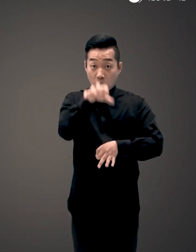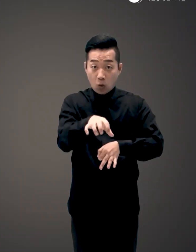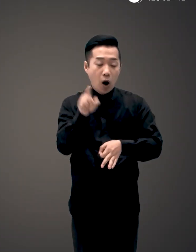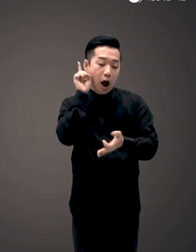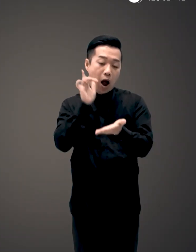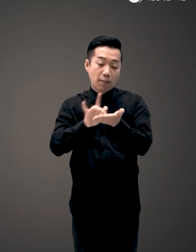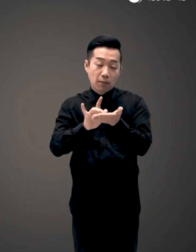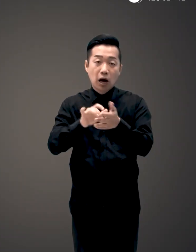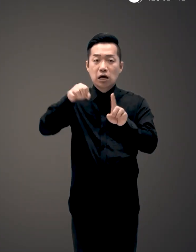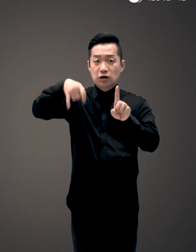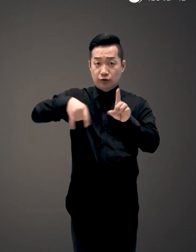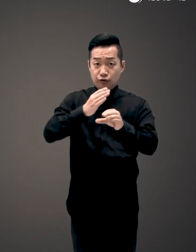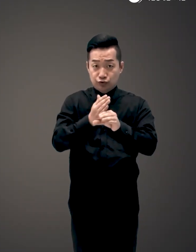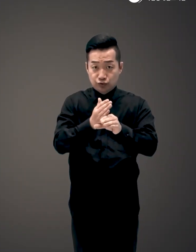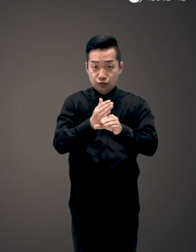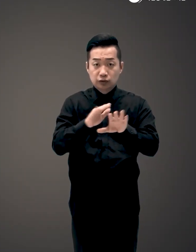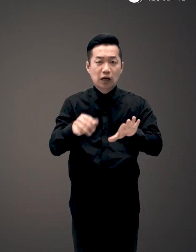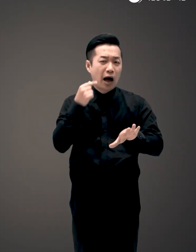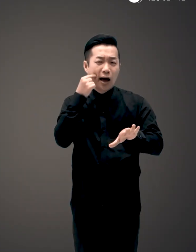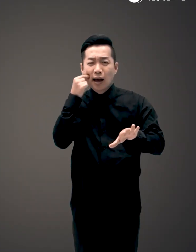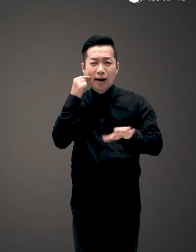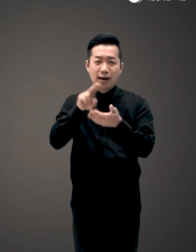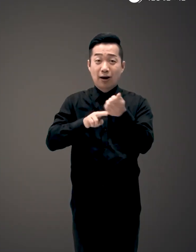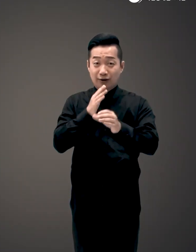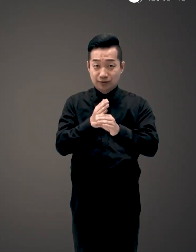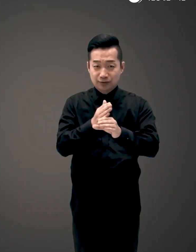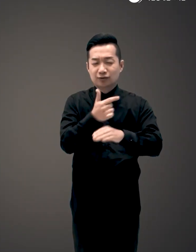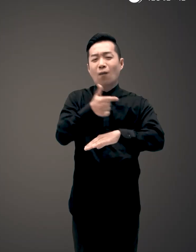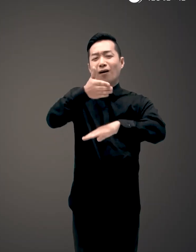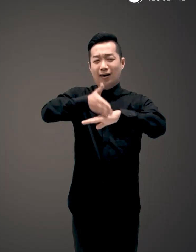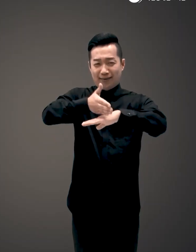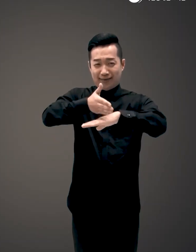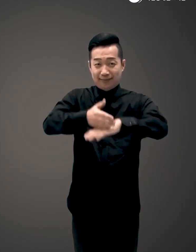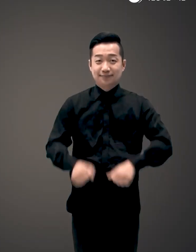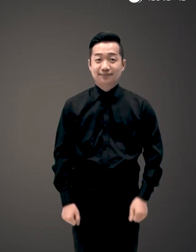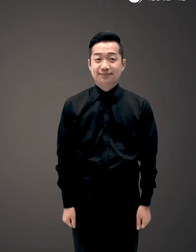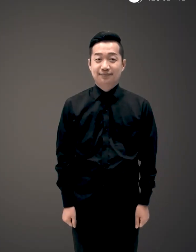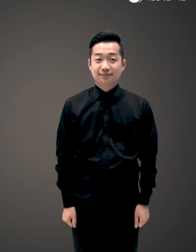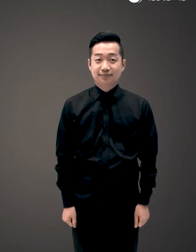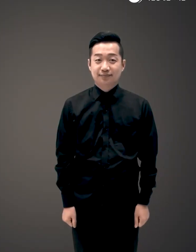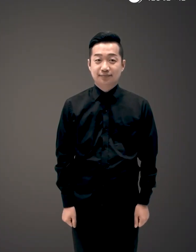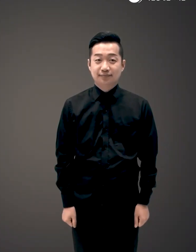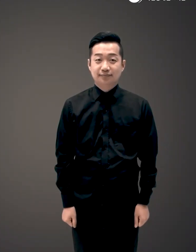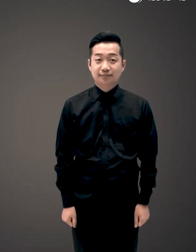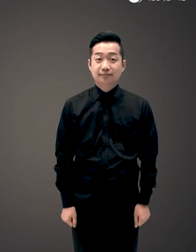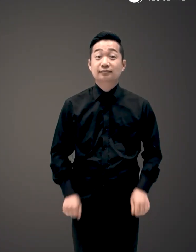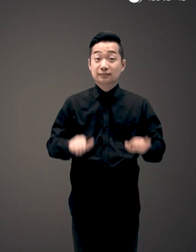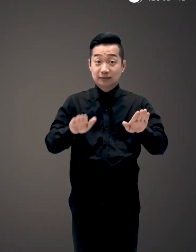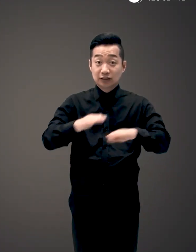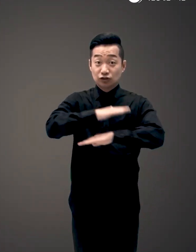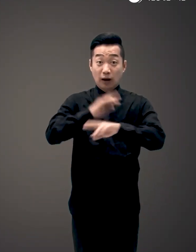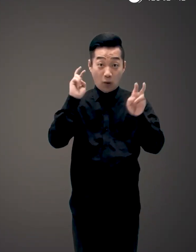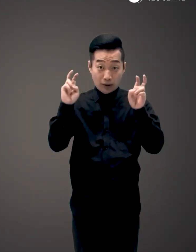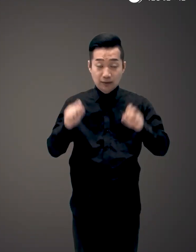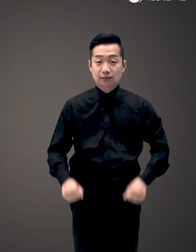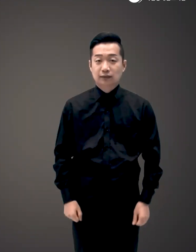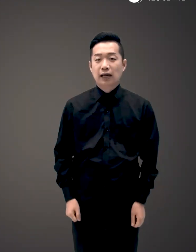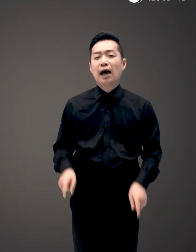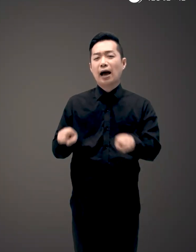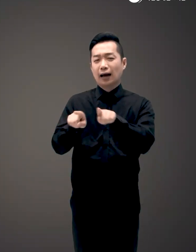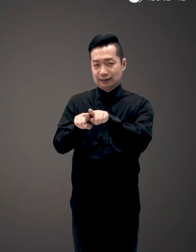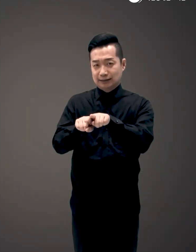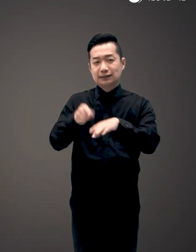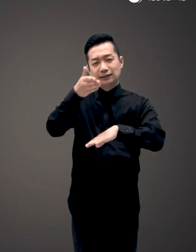하고 있어가지고 굉장히 핫하게 막 잘 팔리고 있습니다. 정말 너무 감사드립니다. 그래서 저희 출판사랑